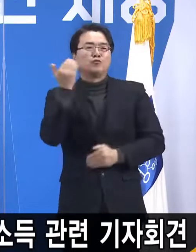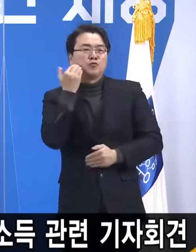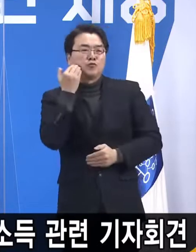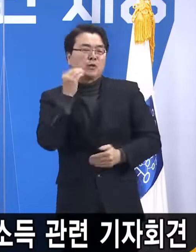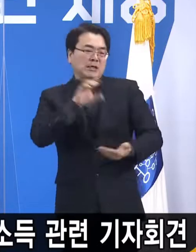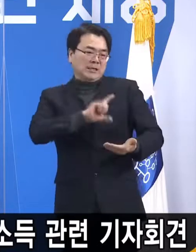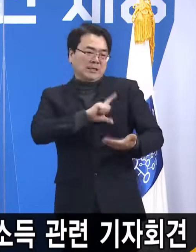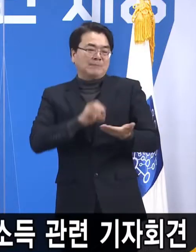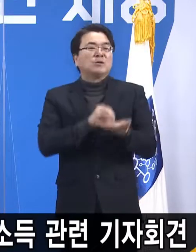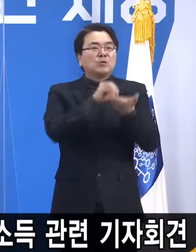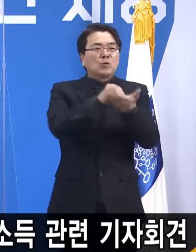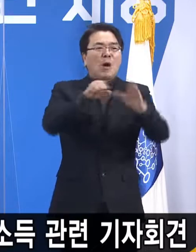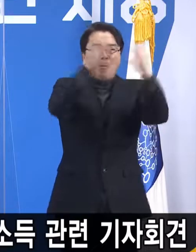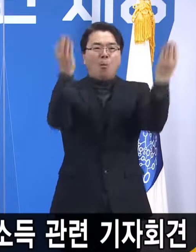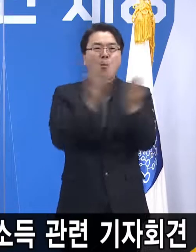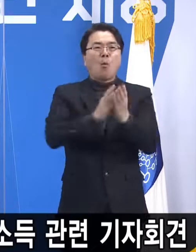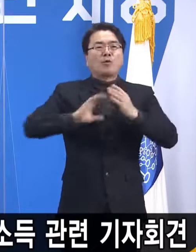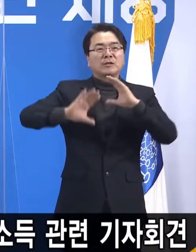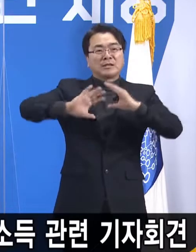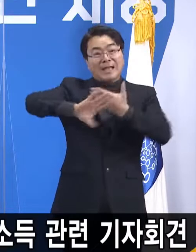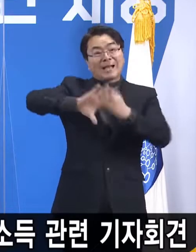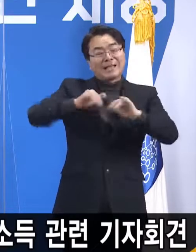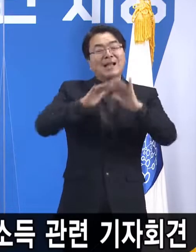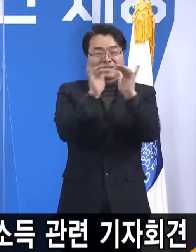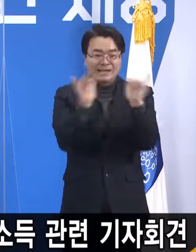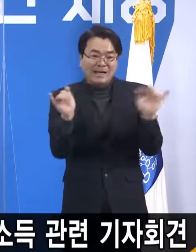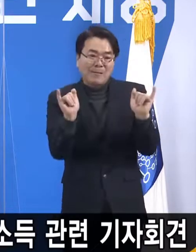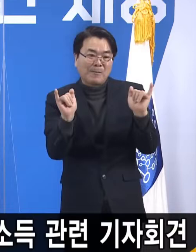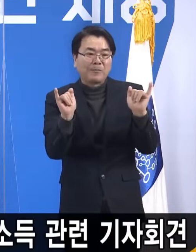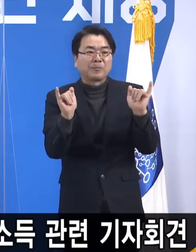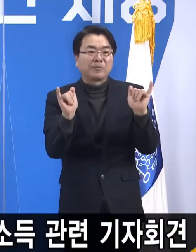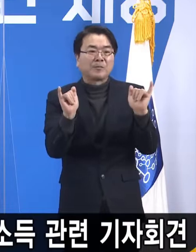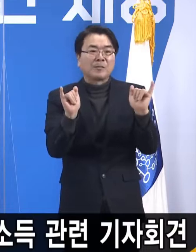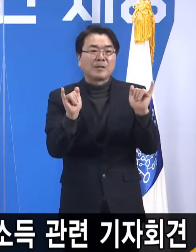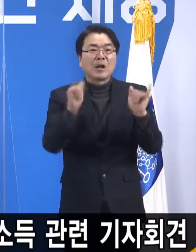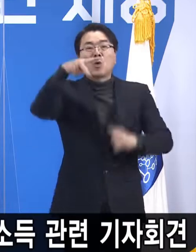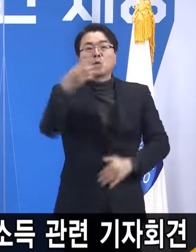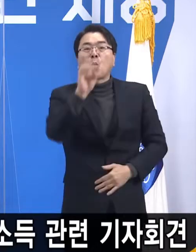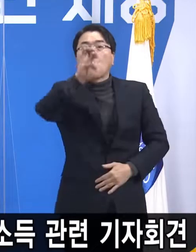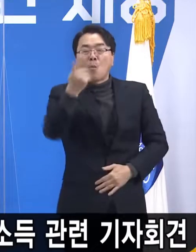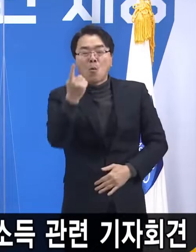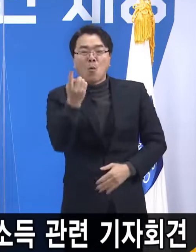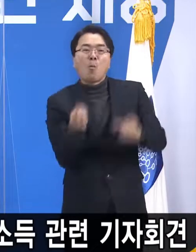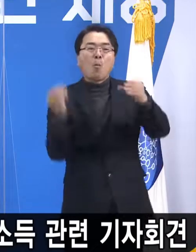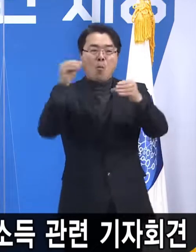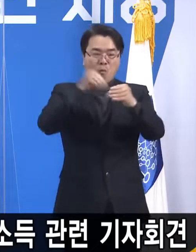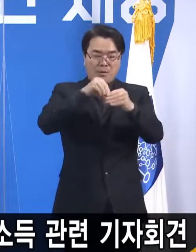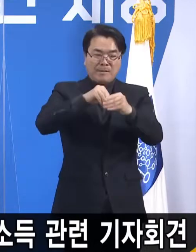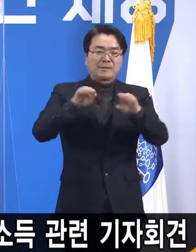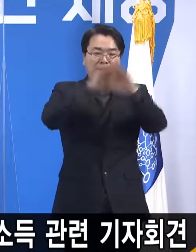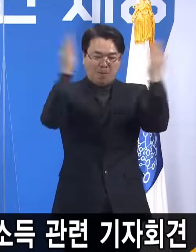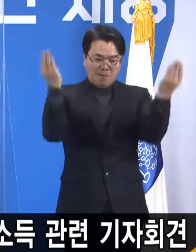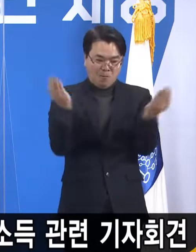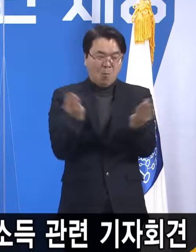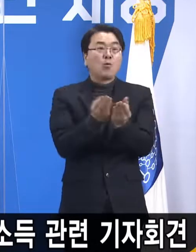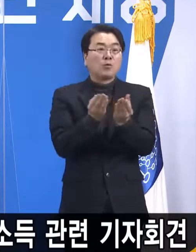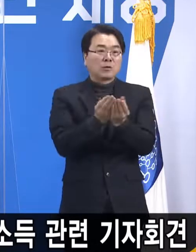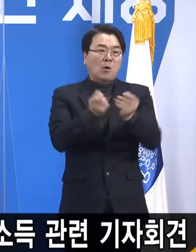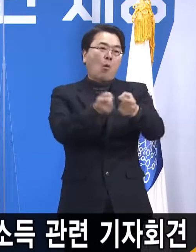그리고 국내에 거소 신고를 한 외국 국적의 동포까지 지급 대상으로